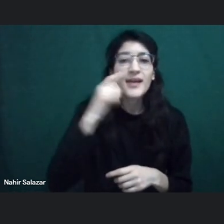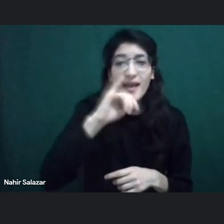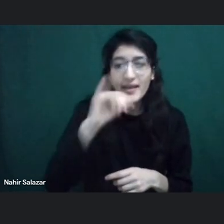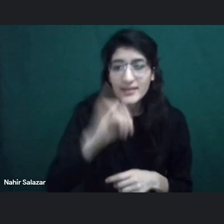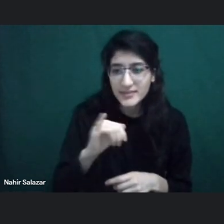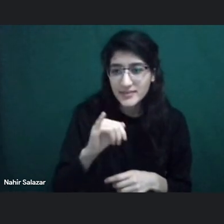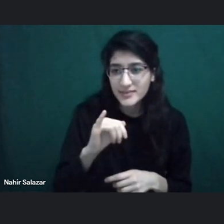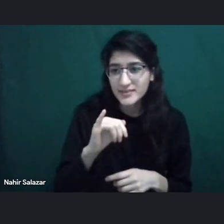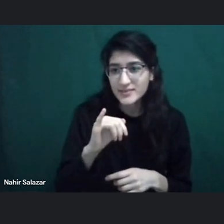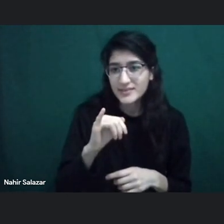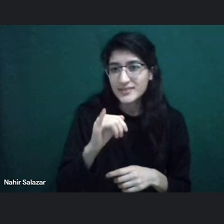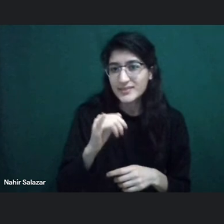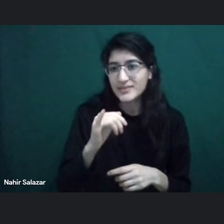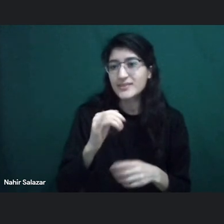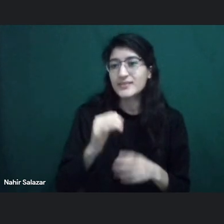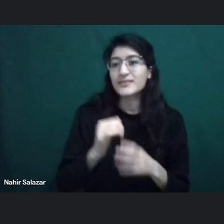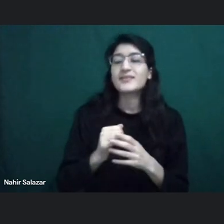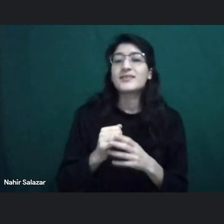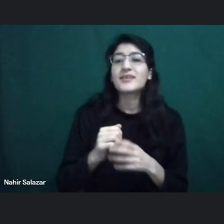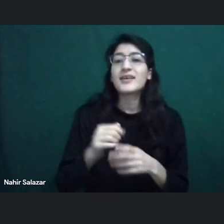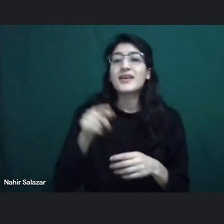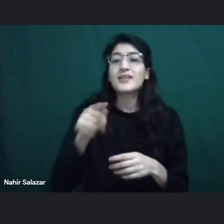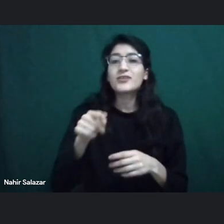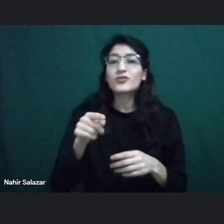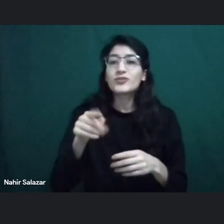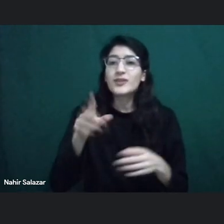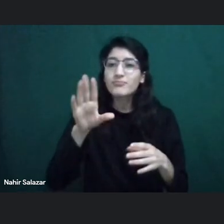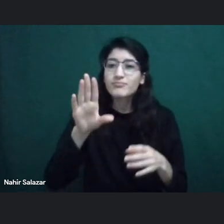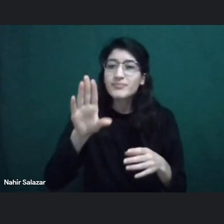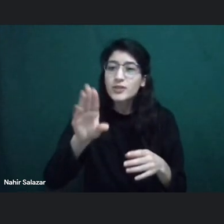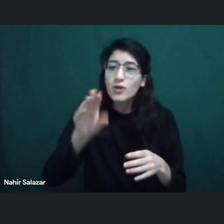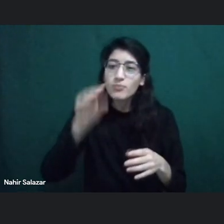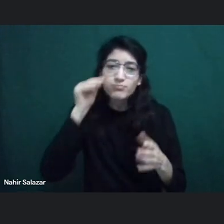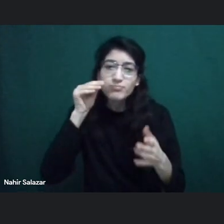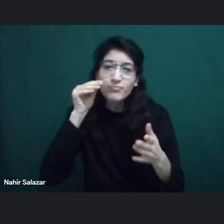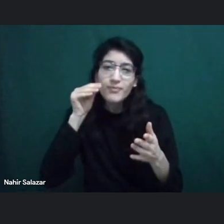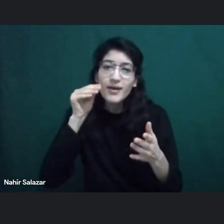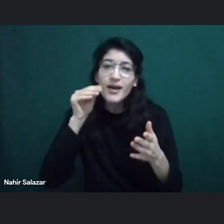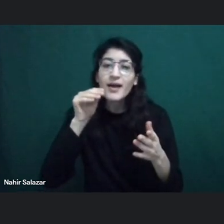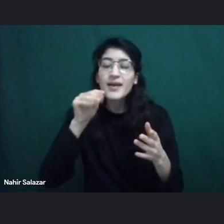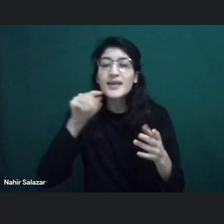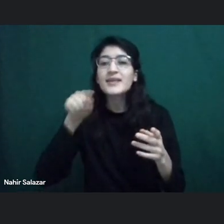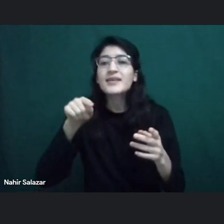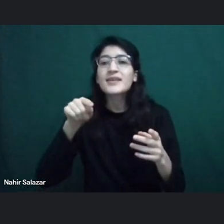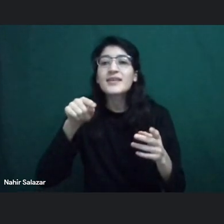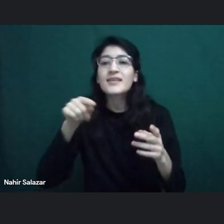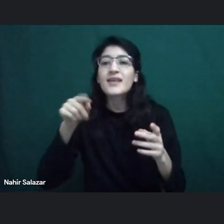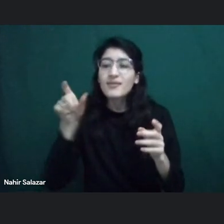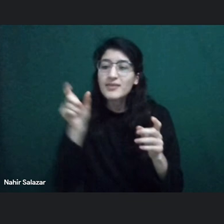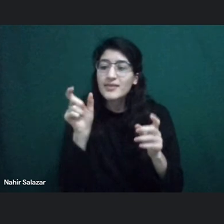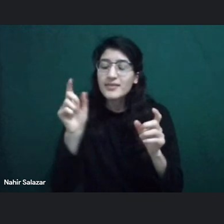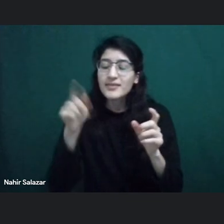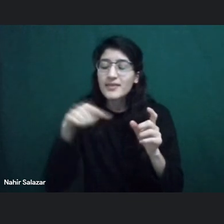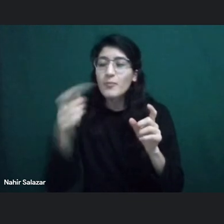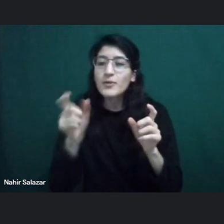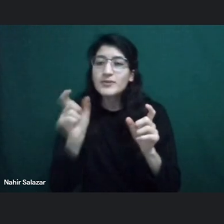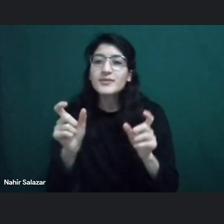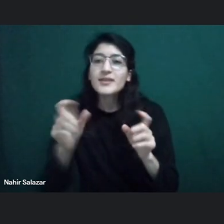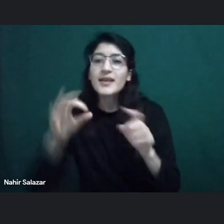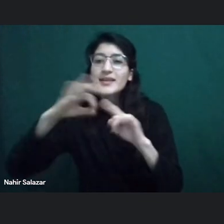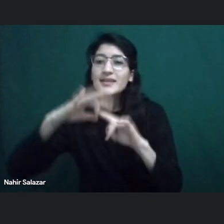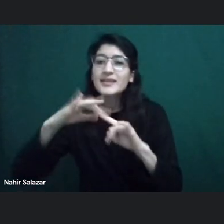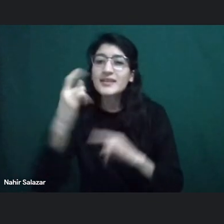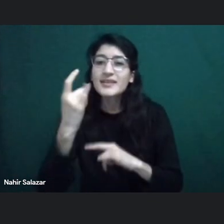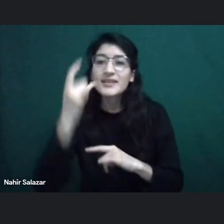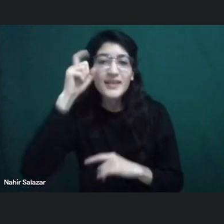toma el significado de ese verbo raíz y se le agrega el que adelante. Entonces, sería que, por ejemplo, si yo